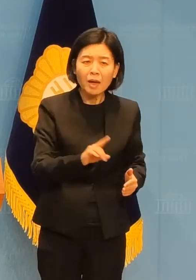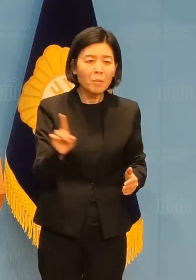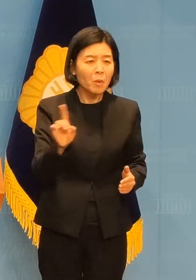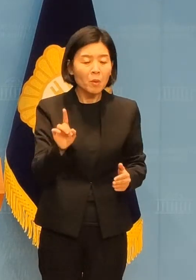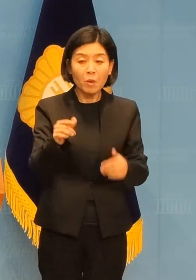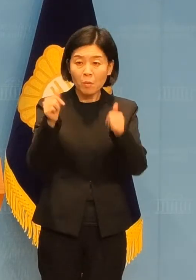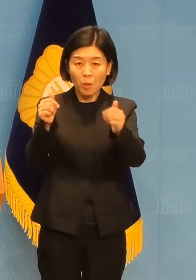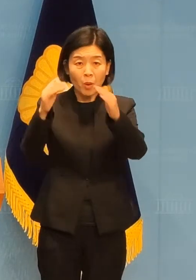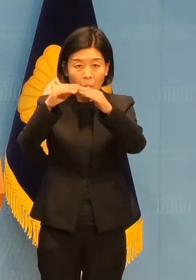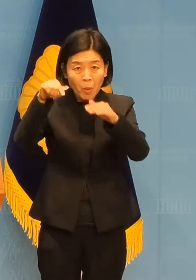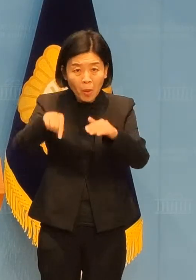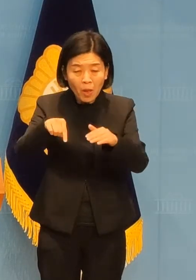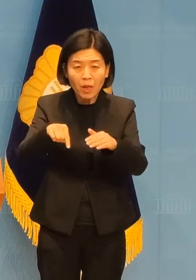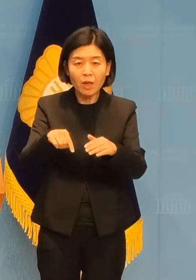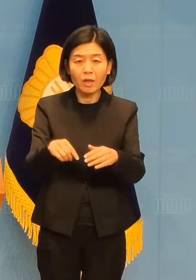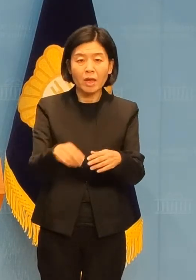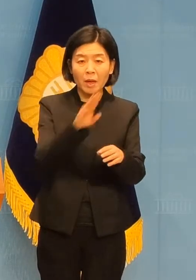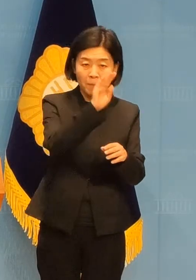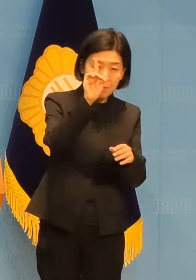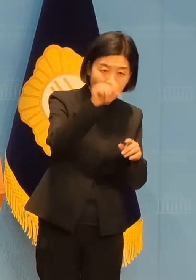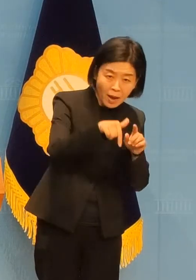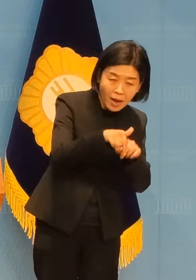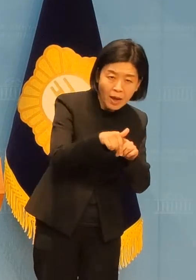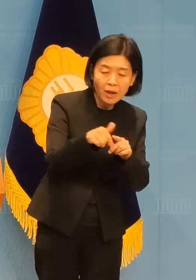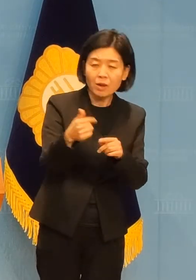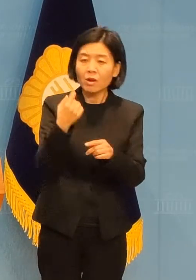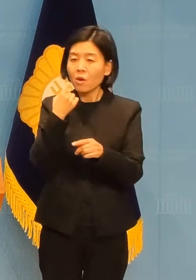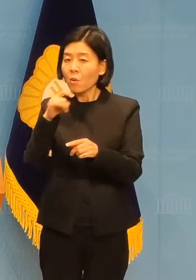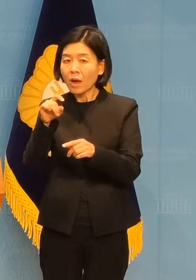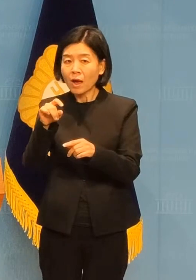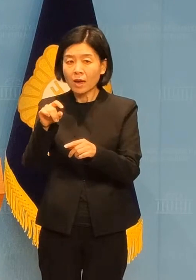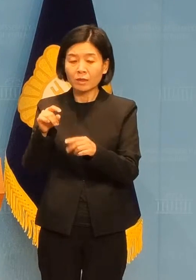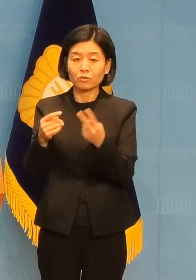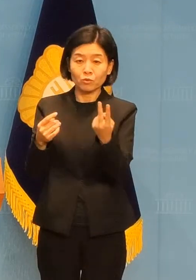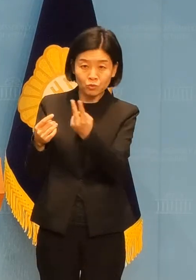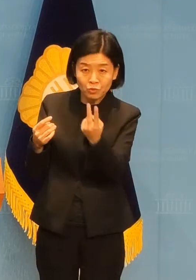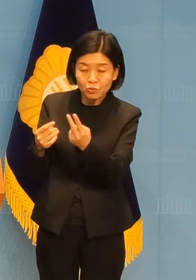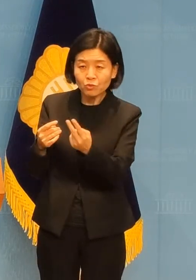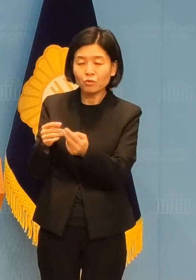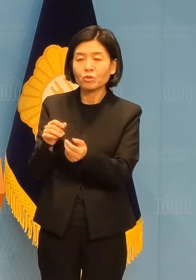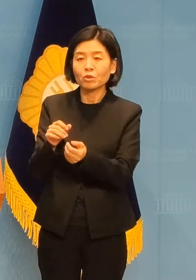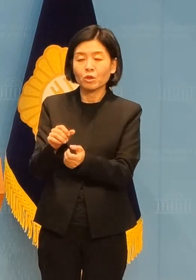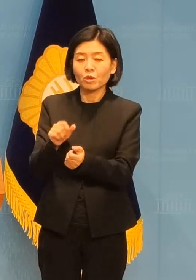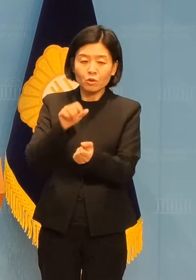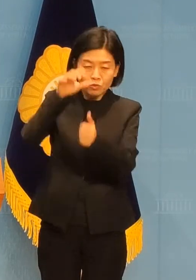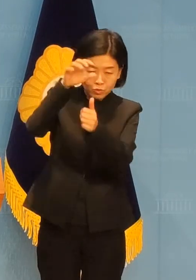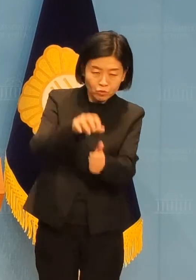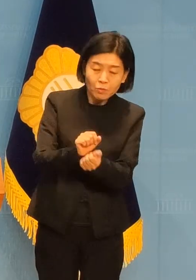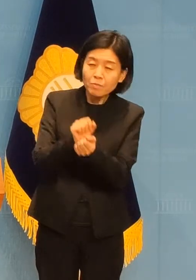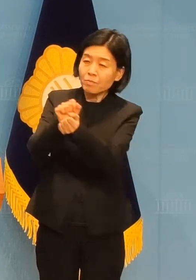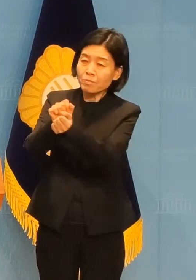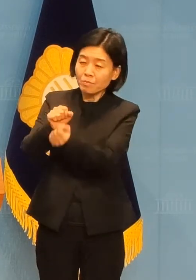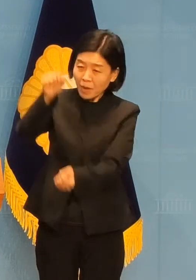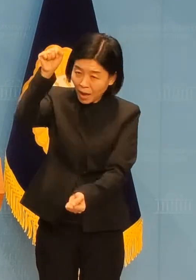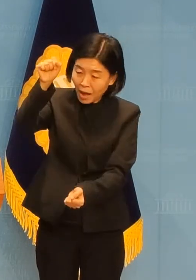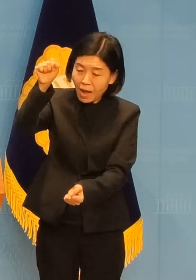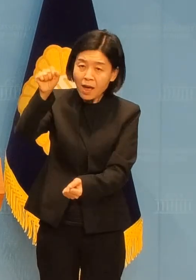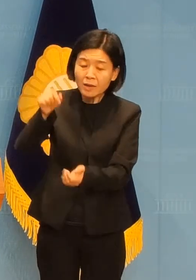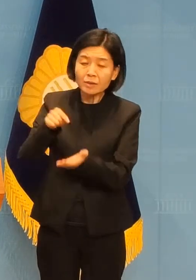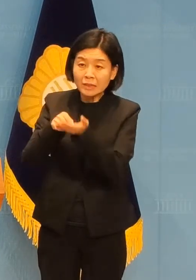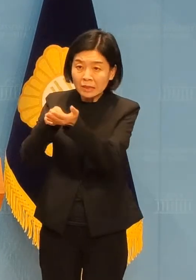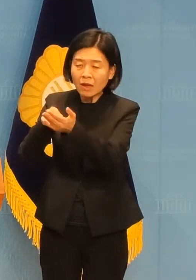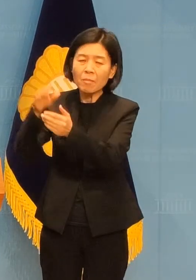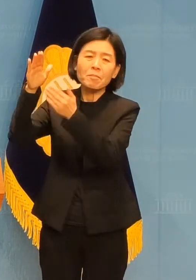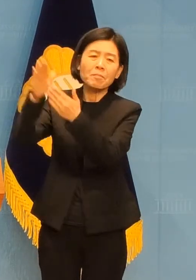법무부 장관과 황교안 전 국무총리에 대한 구속영장이 기각되었습니다. 이 결정은